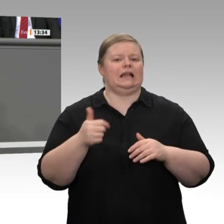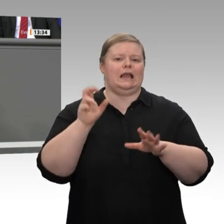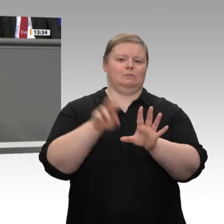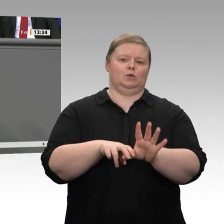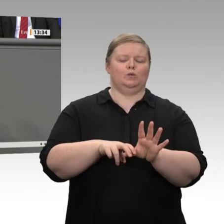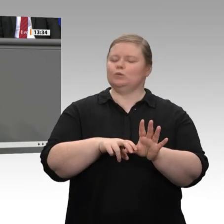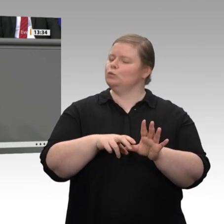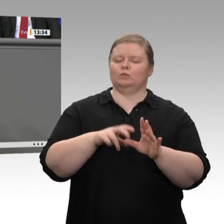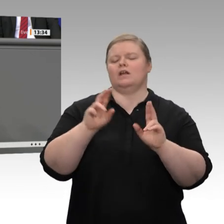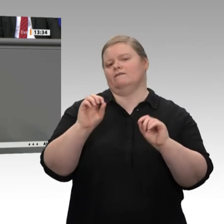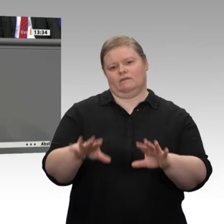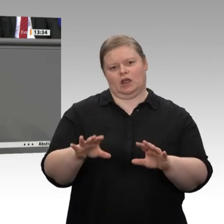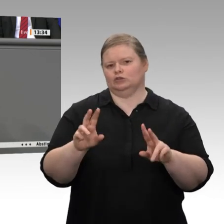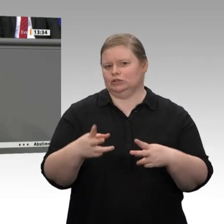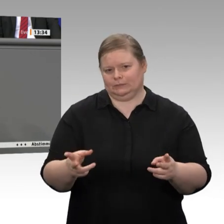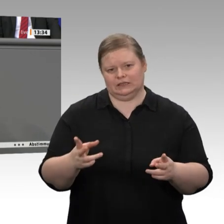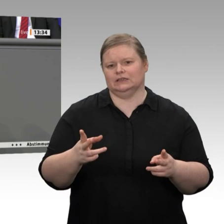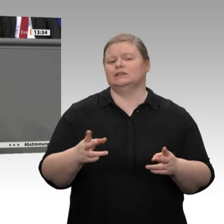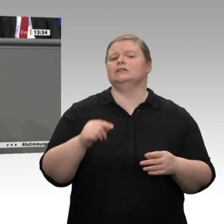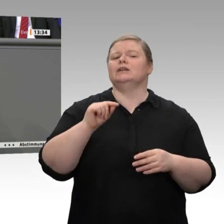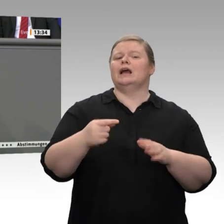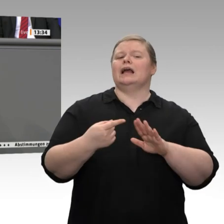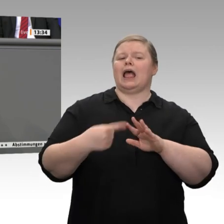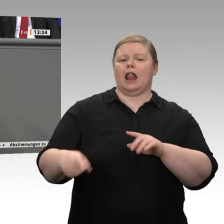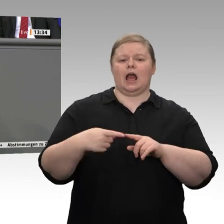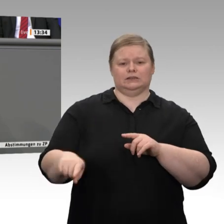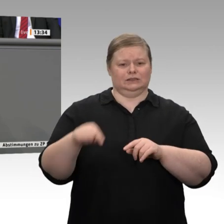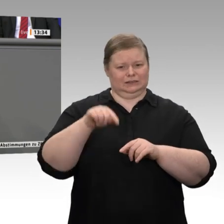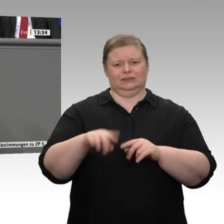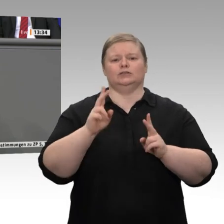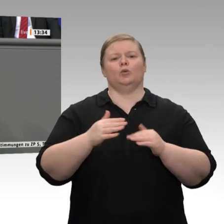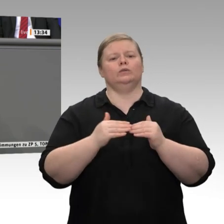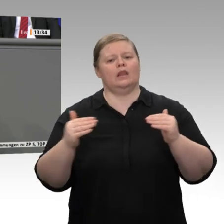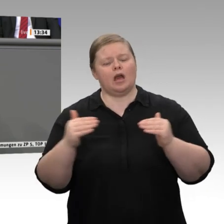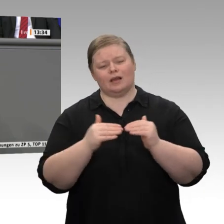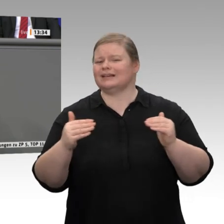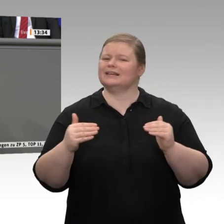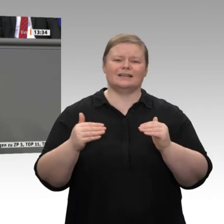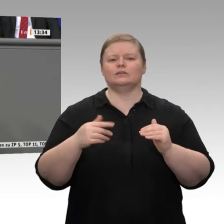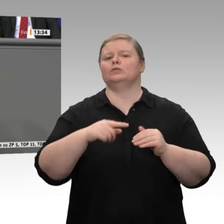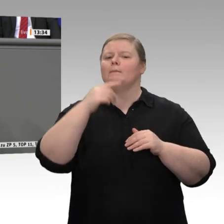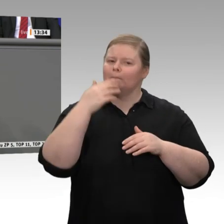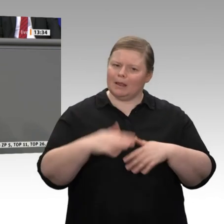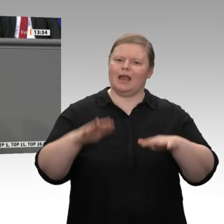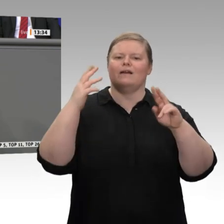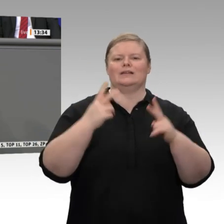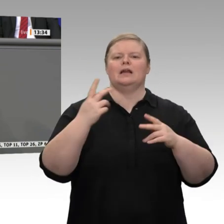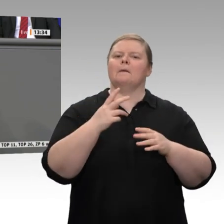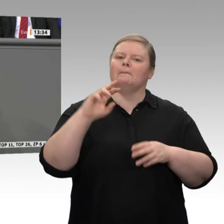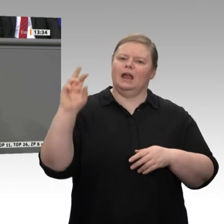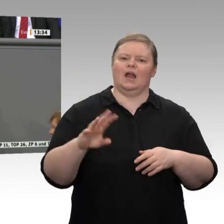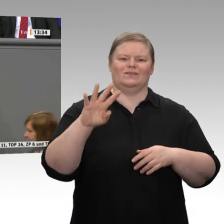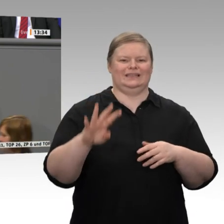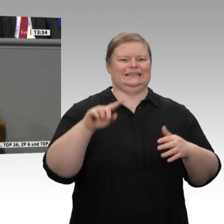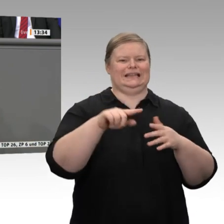konkretisieren § 14 des Staatsangehörigkeitsgesetzes. Und ich will deutlich machen, wir haben einen gesetzlichen Anspruch, und das ist auch gut so. Hier